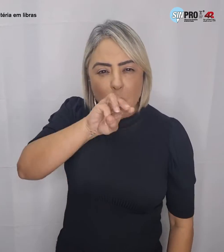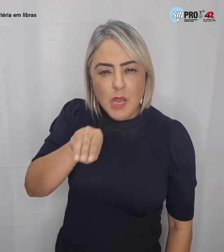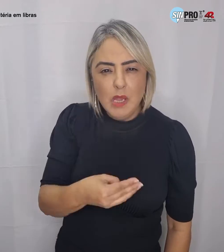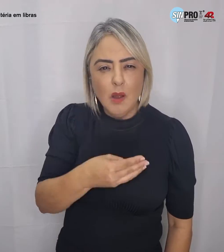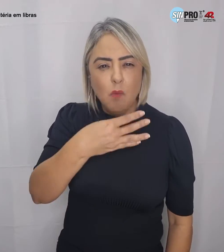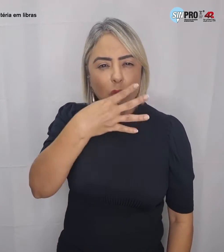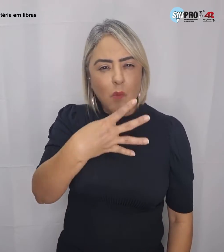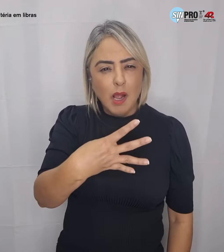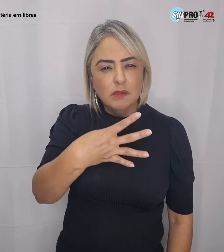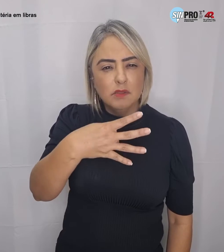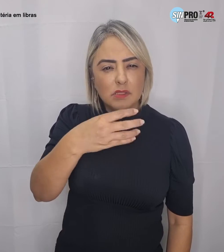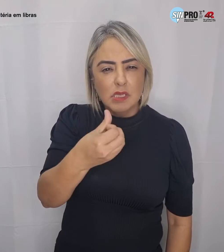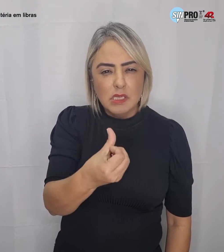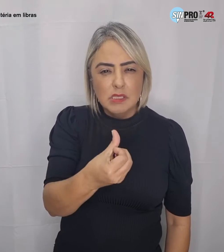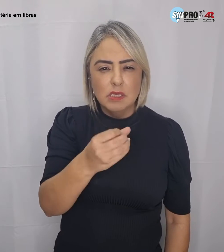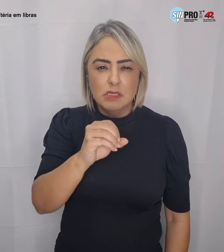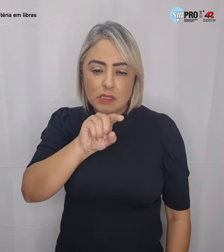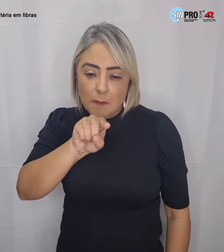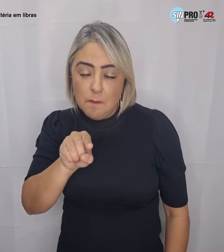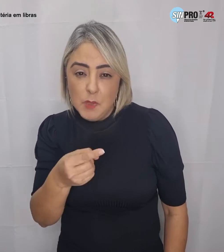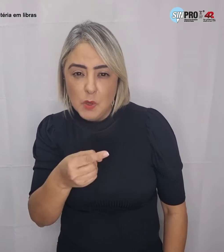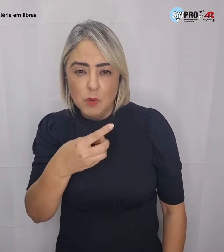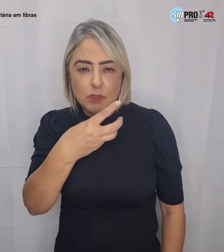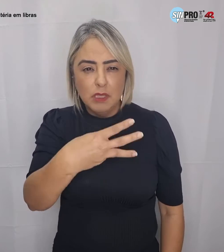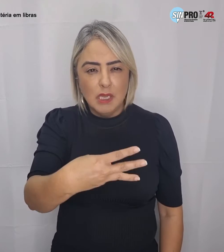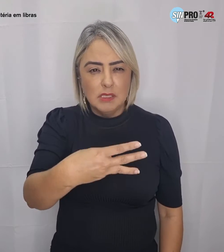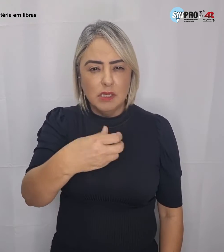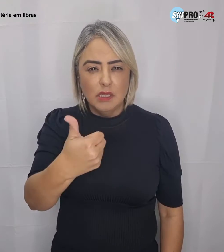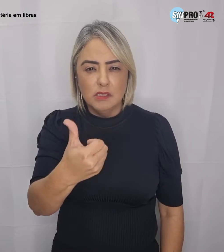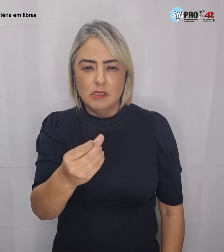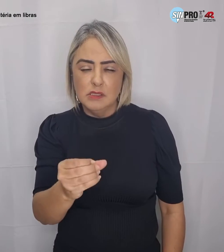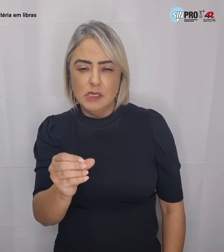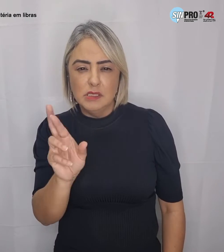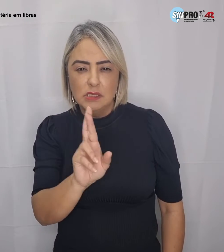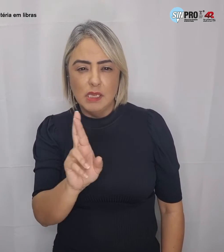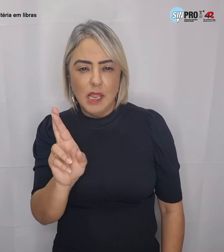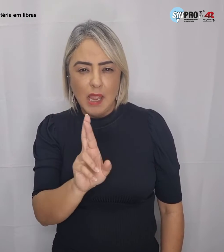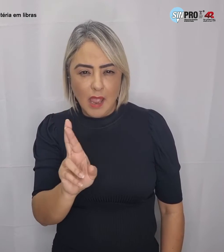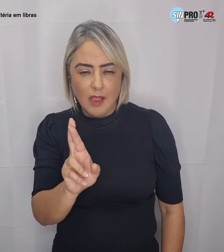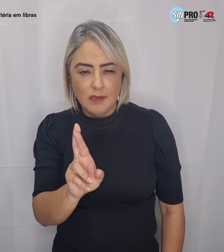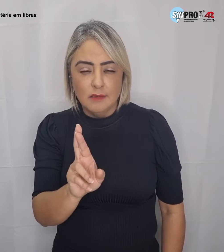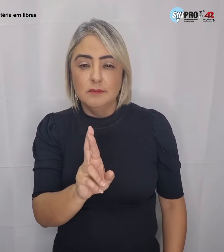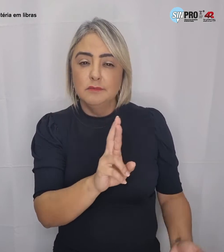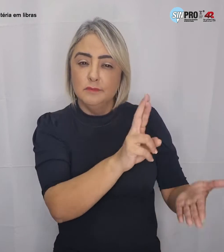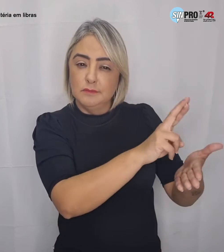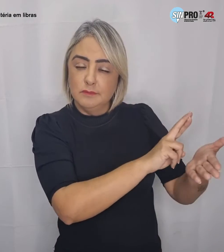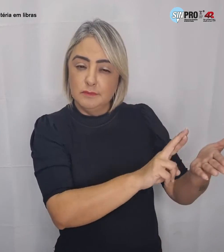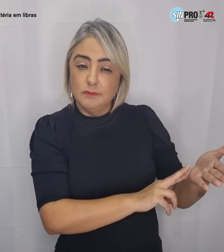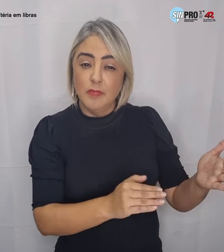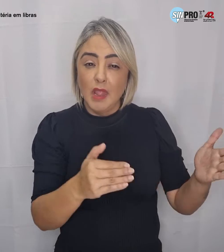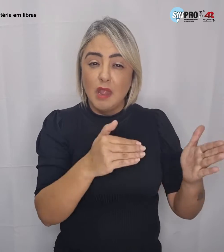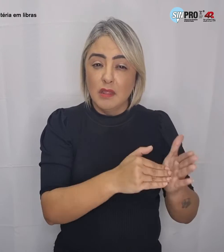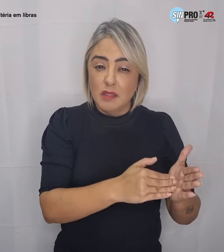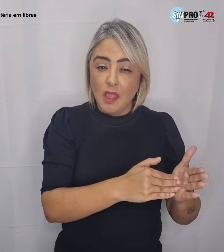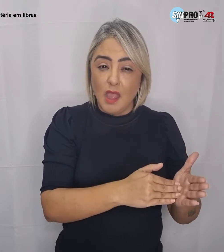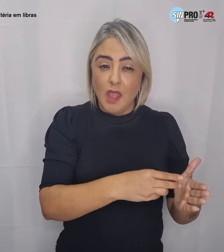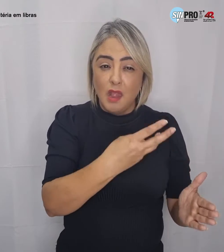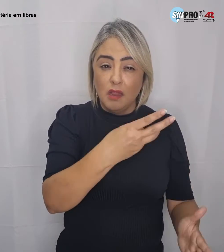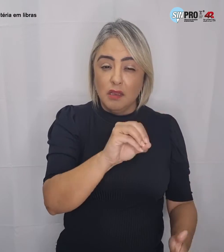.461.316,00 registrados até o dia 30 de